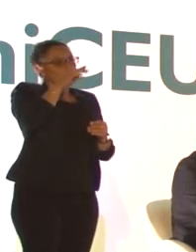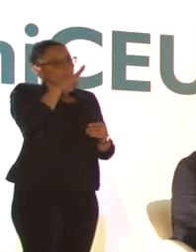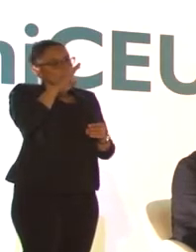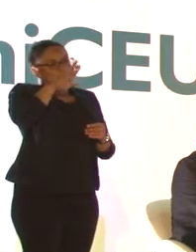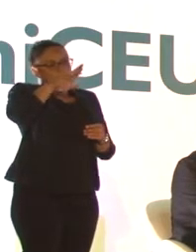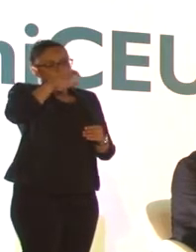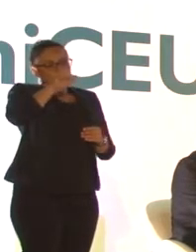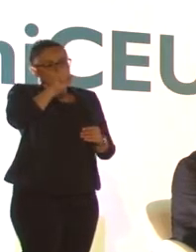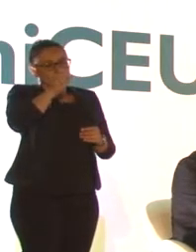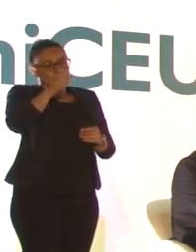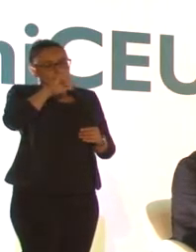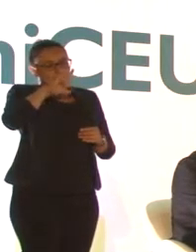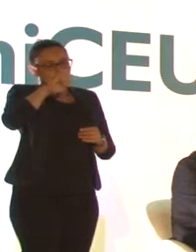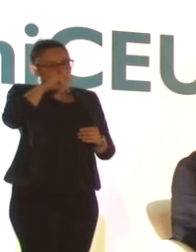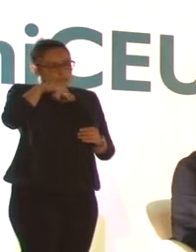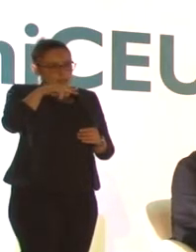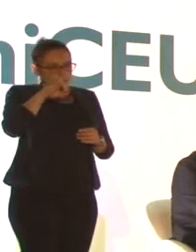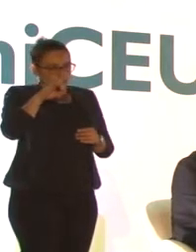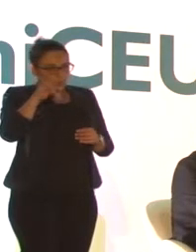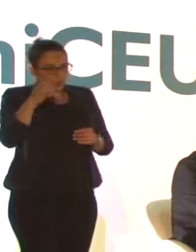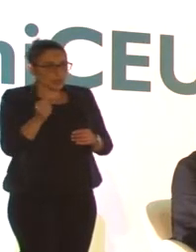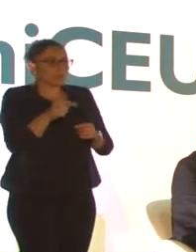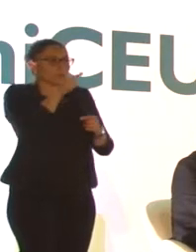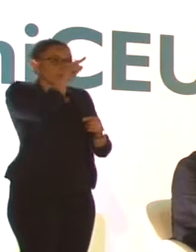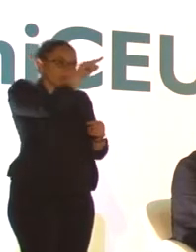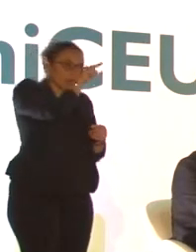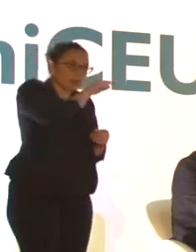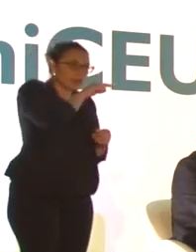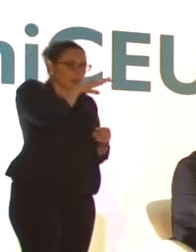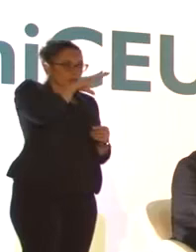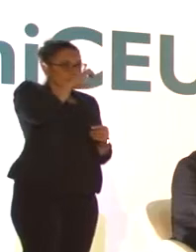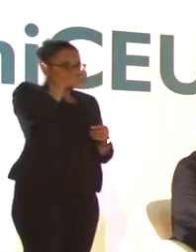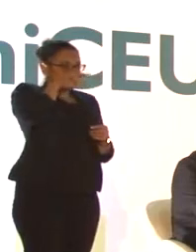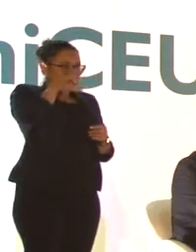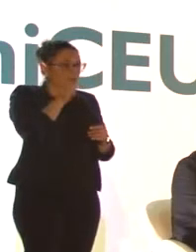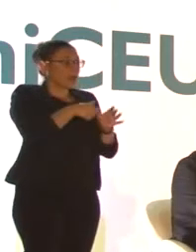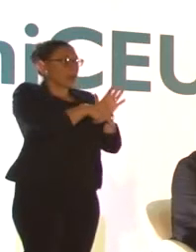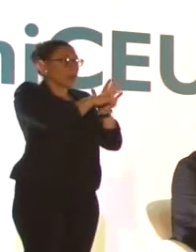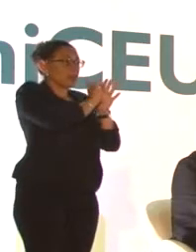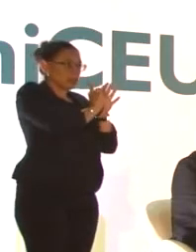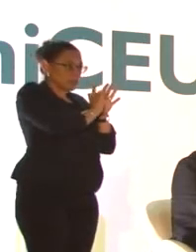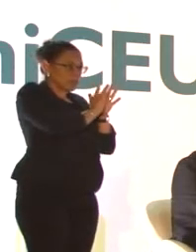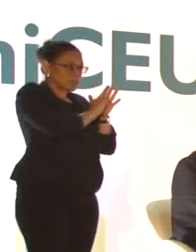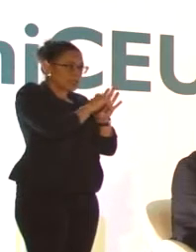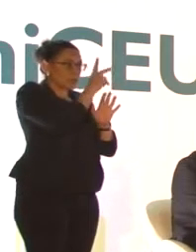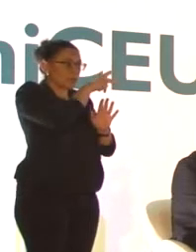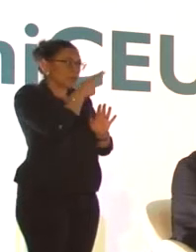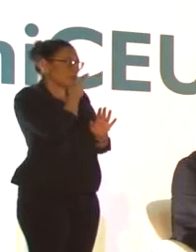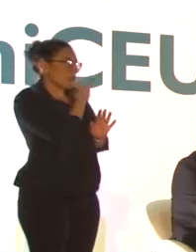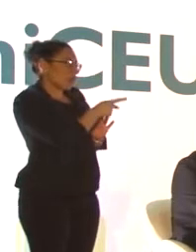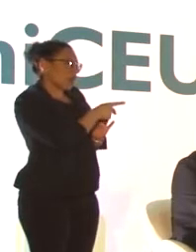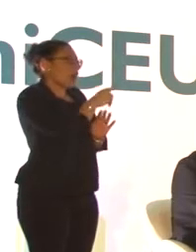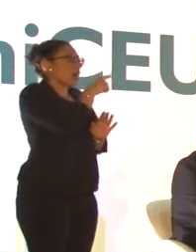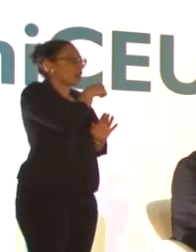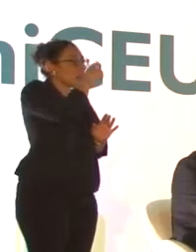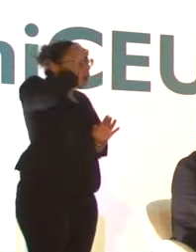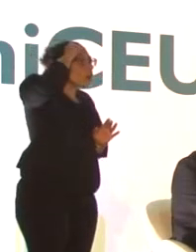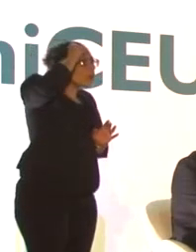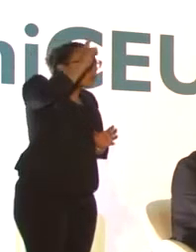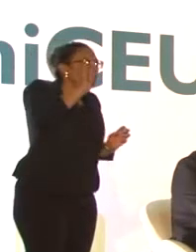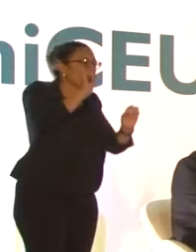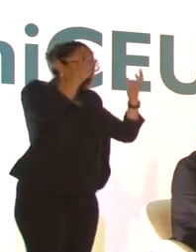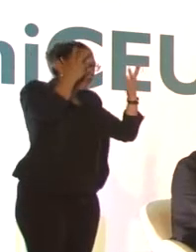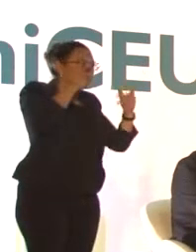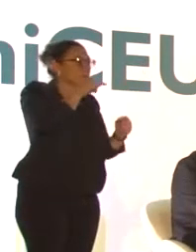Freguesia, sempre a gente tem uma abertura cultural, prefeito, antes da fala dos professores. E lá teve uma professora chamada Cássia,